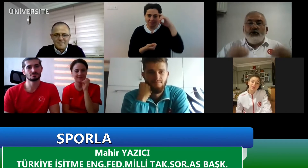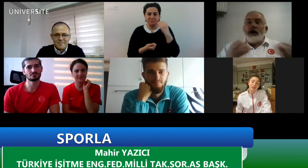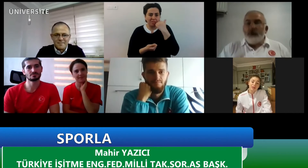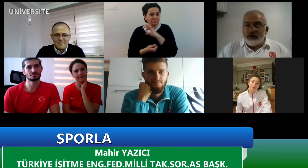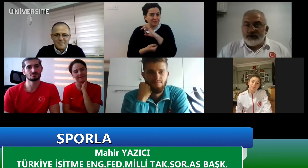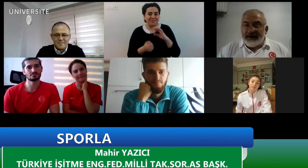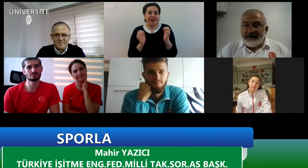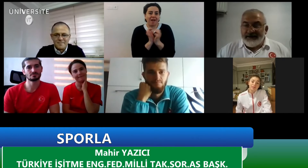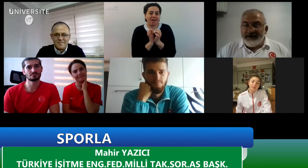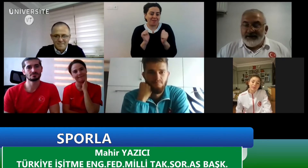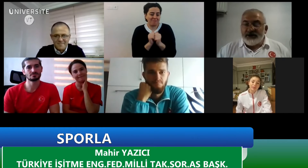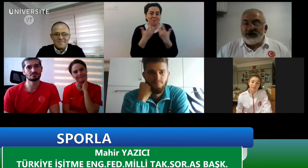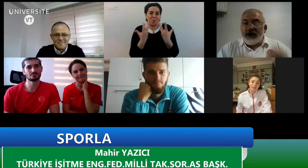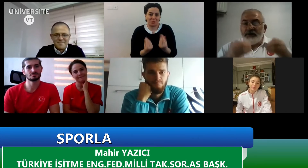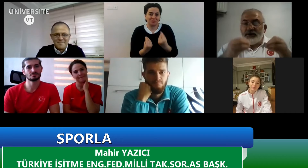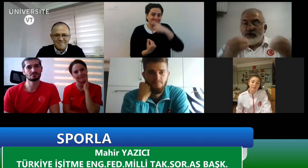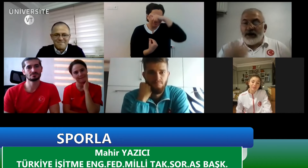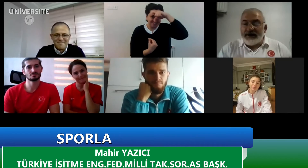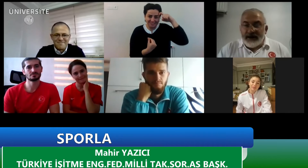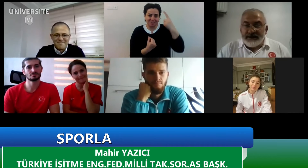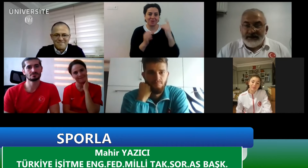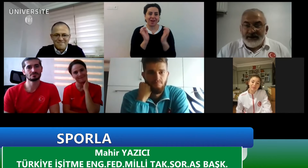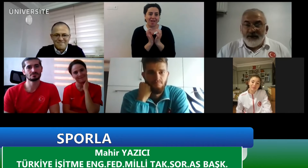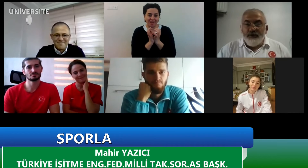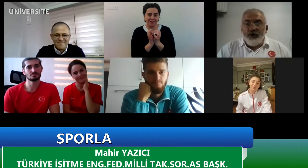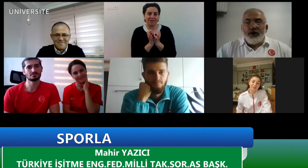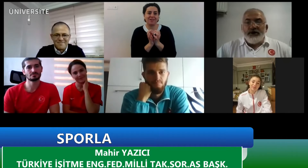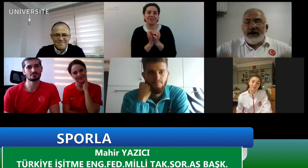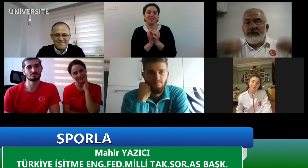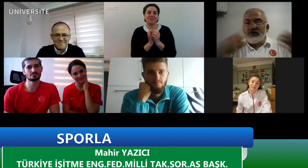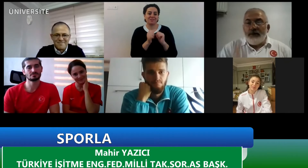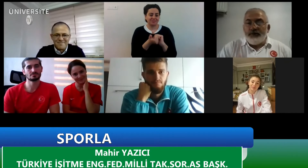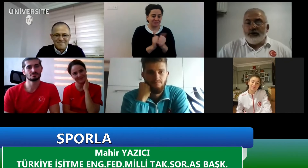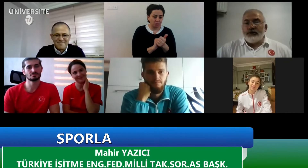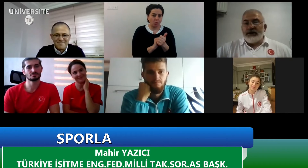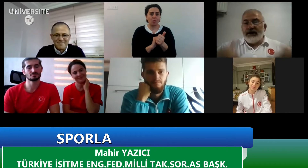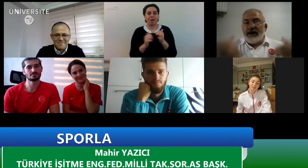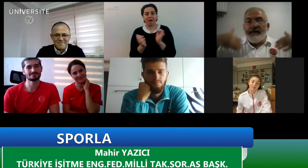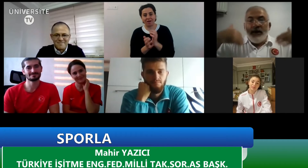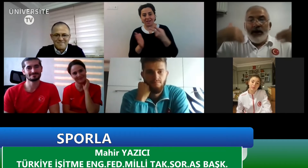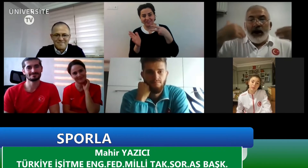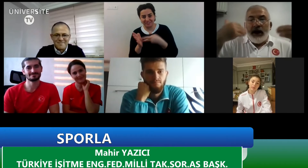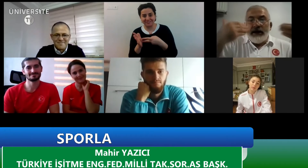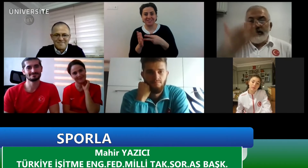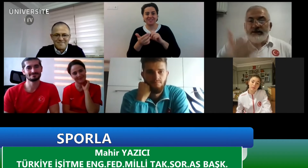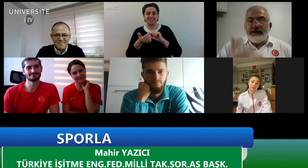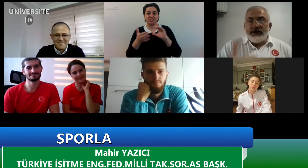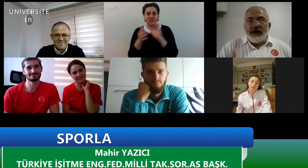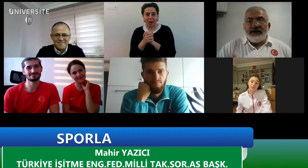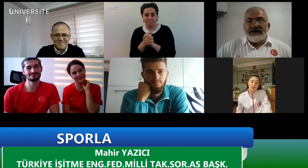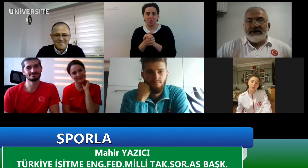bir yuva kurmuşlar. Sıcak bir yuvaları var. Bu yönden hem şampiyonlukları hem